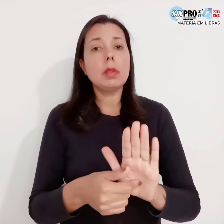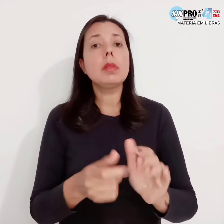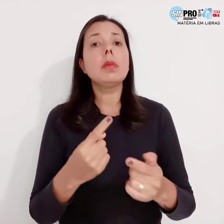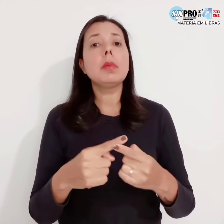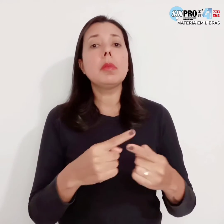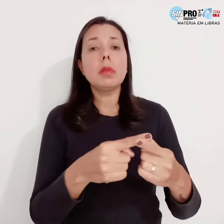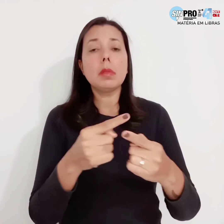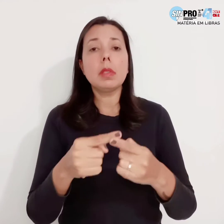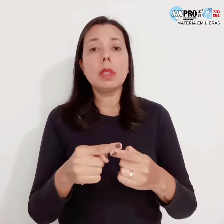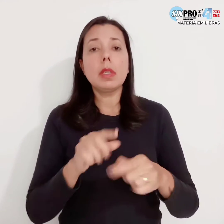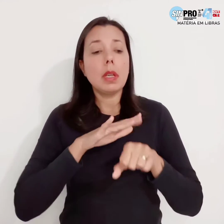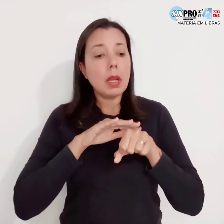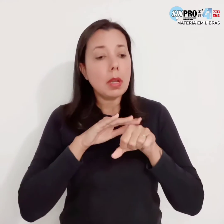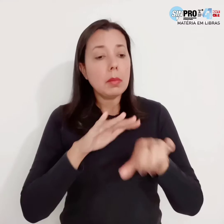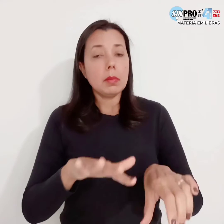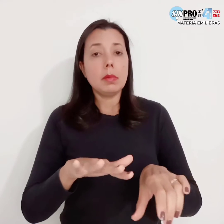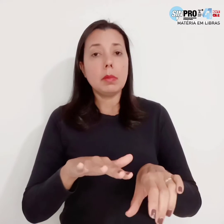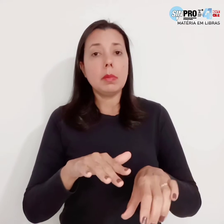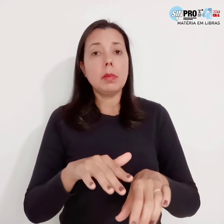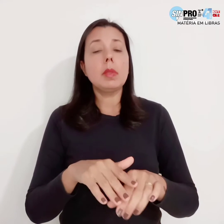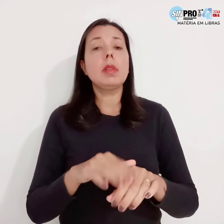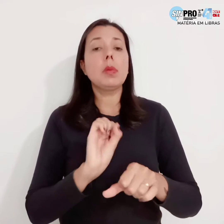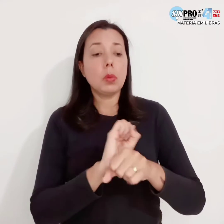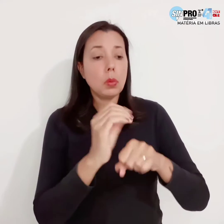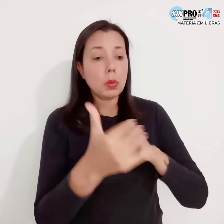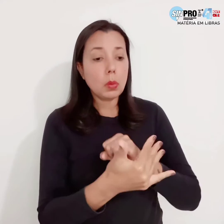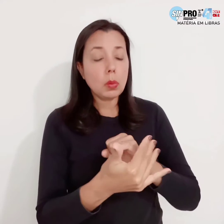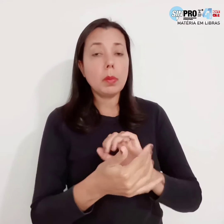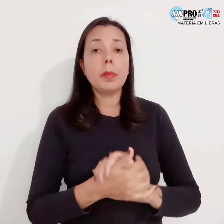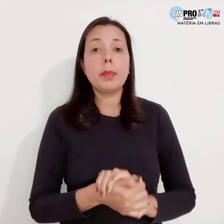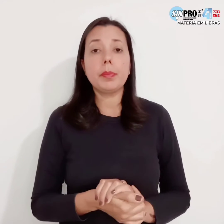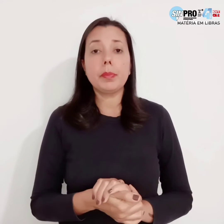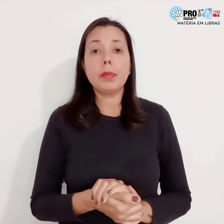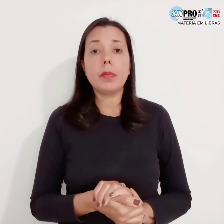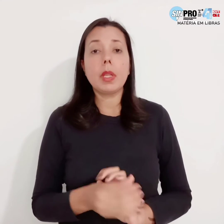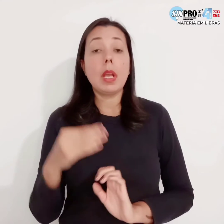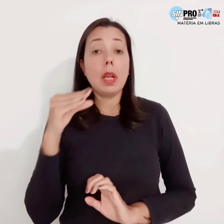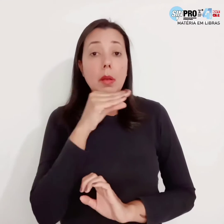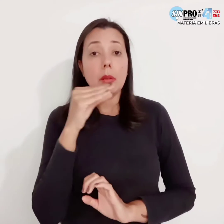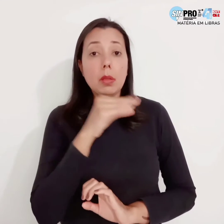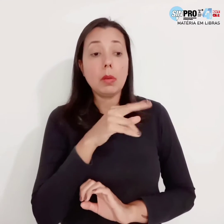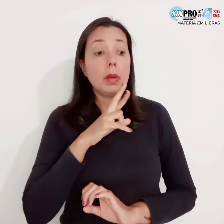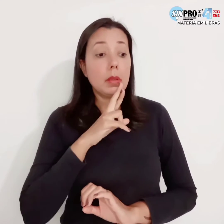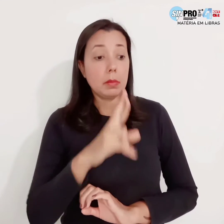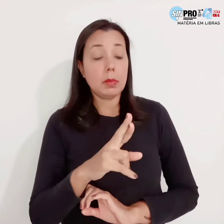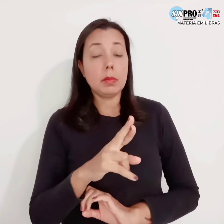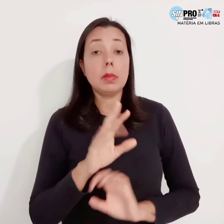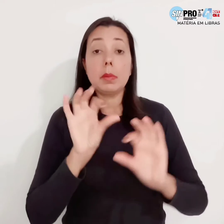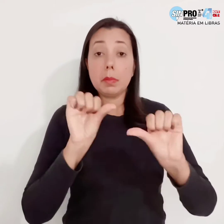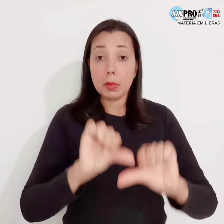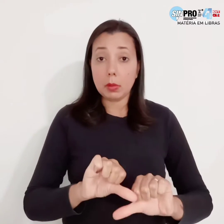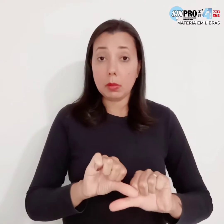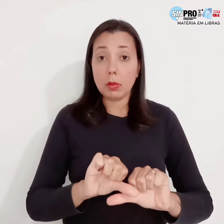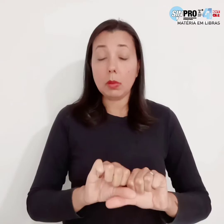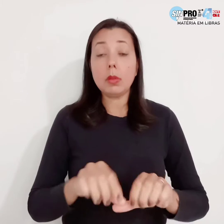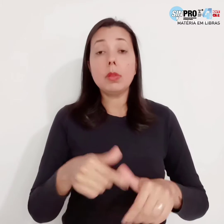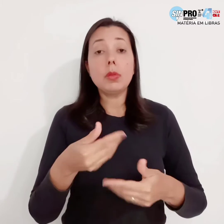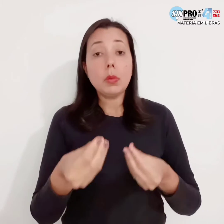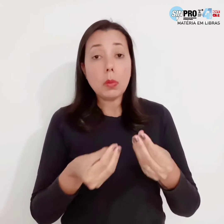de que a pandemia do novo coronavírus acelerou os resultados de uma situação